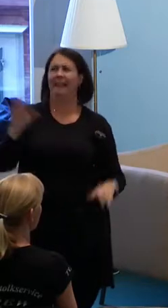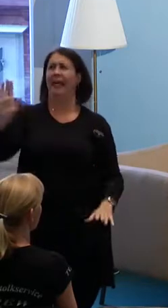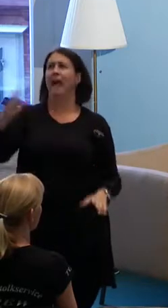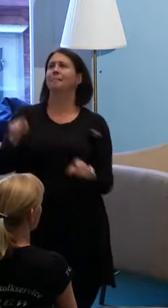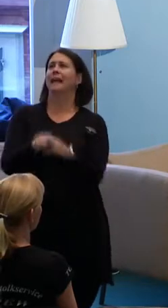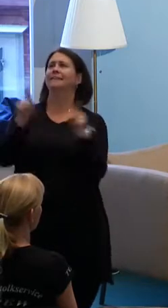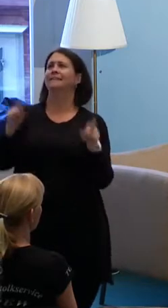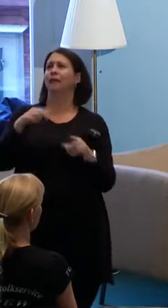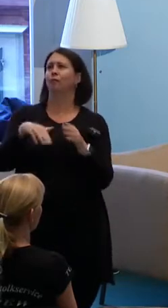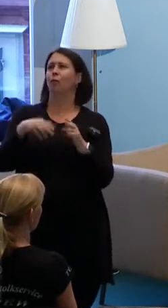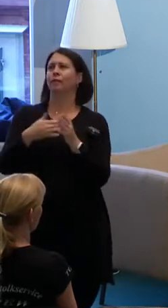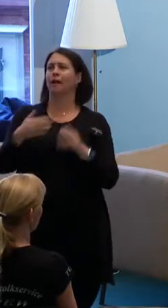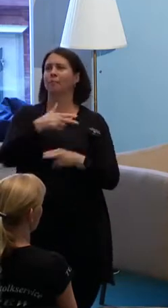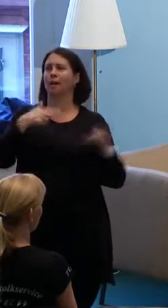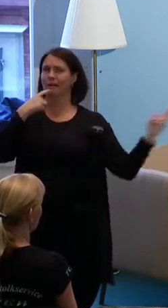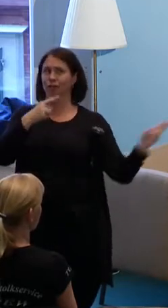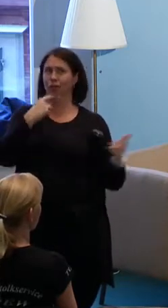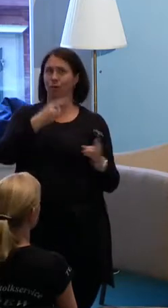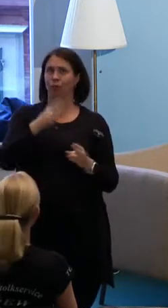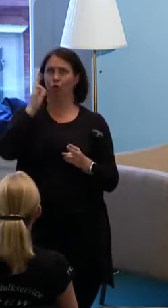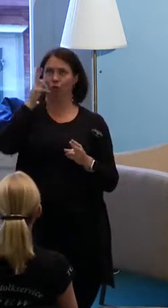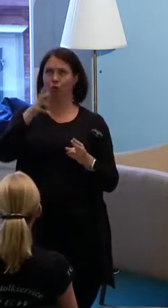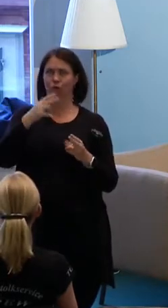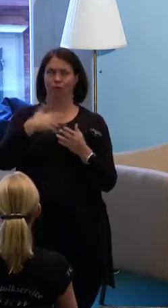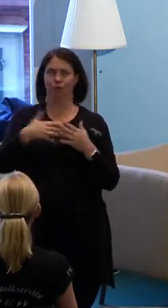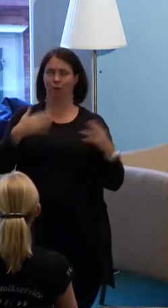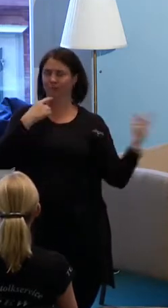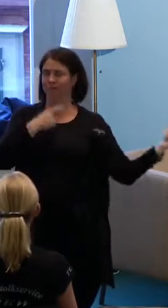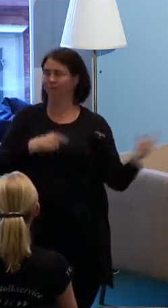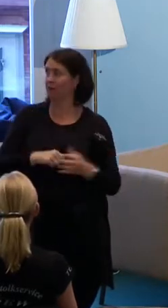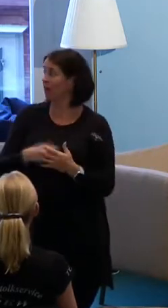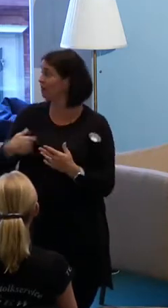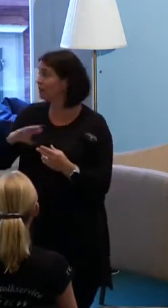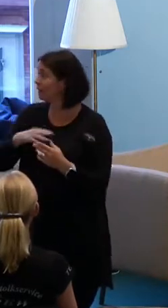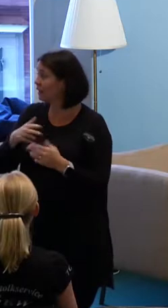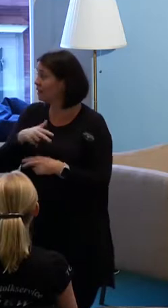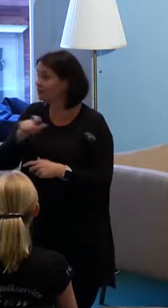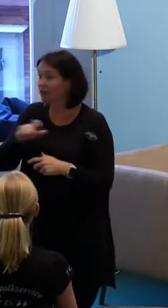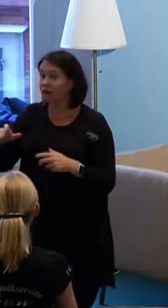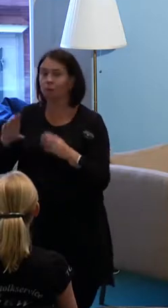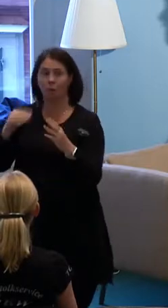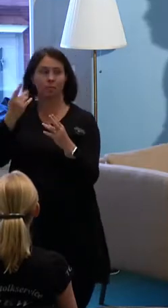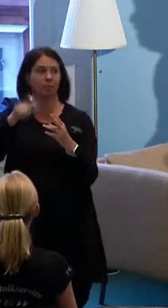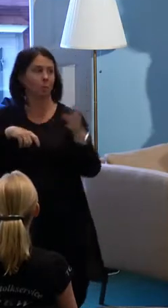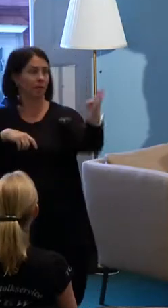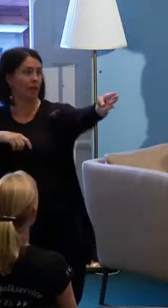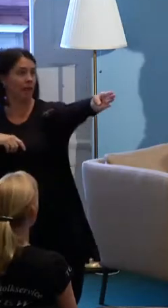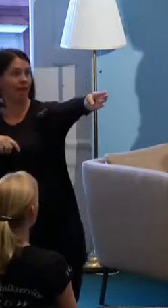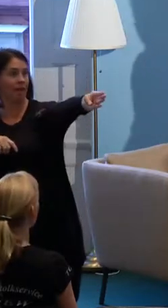på göteborgska, tror jag det var. Ja, har vi inga danskar i lokalen, för det är lite grann...